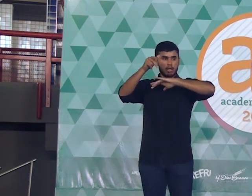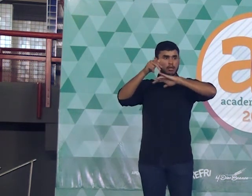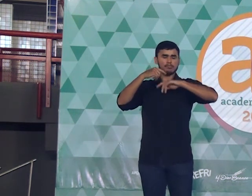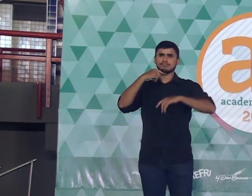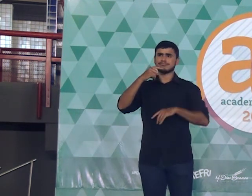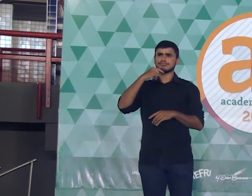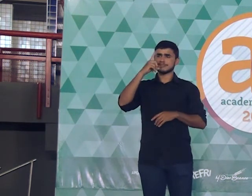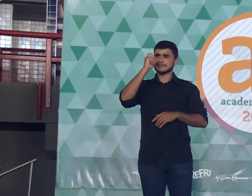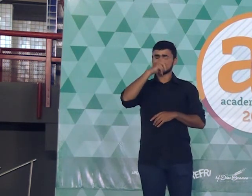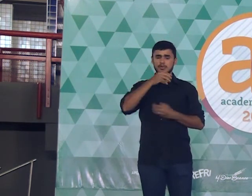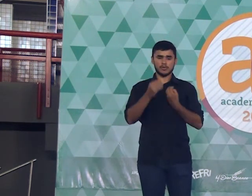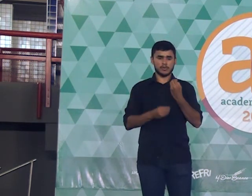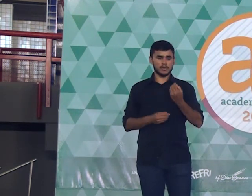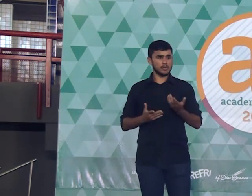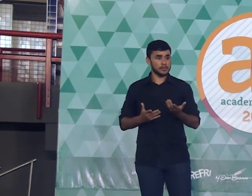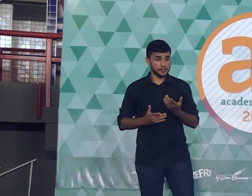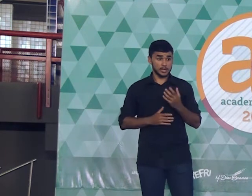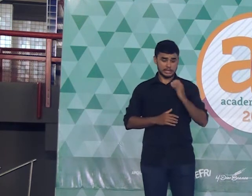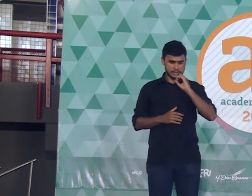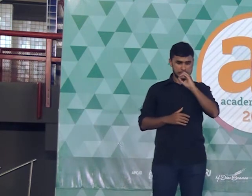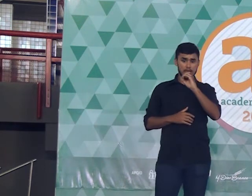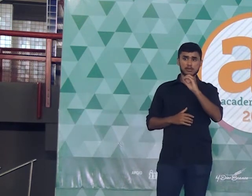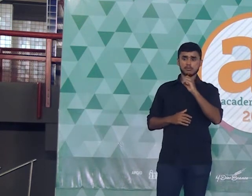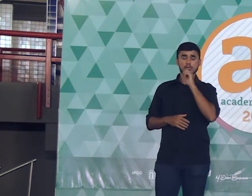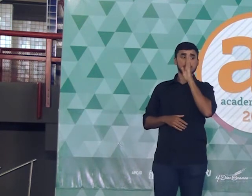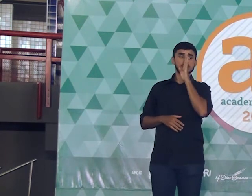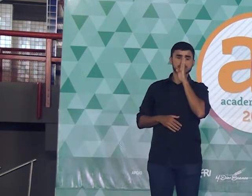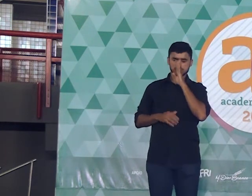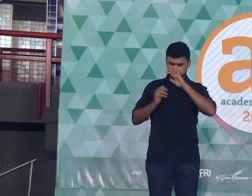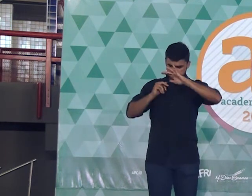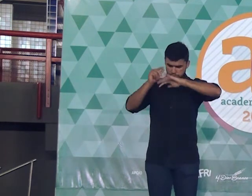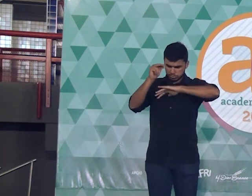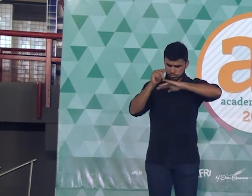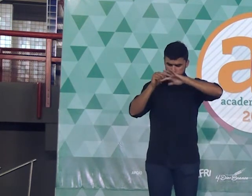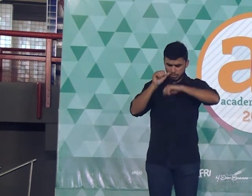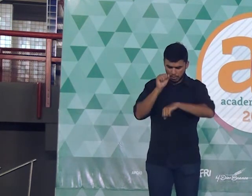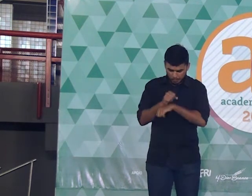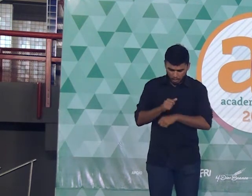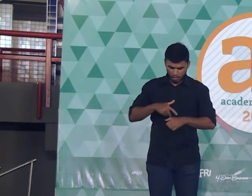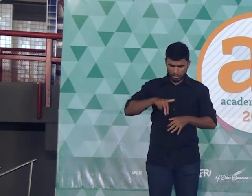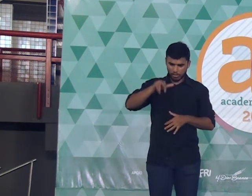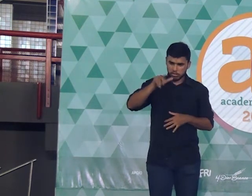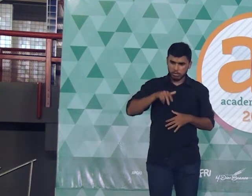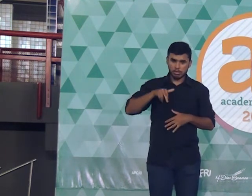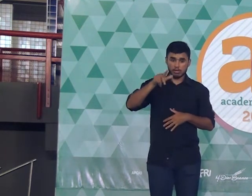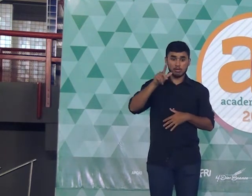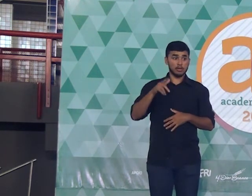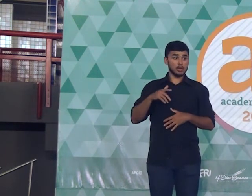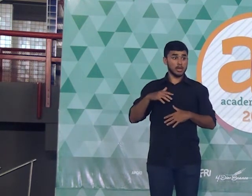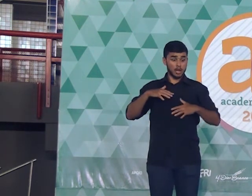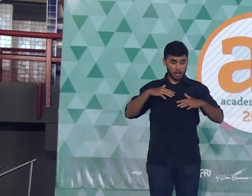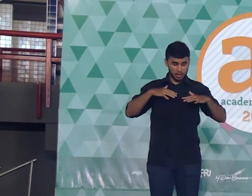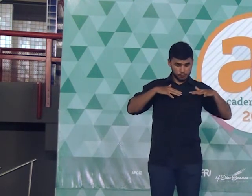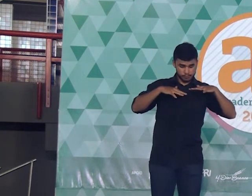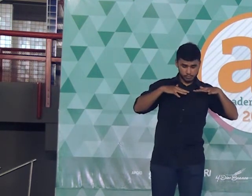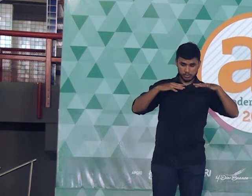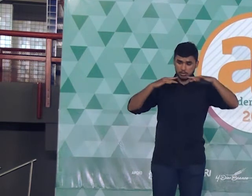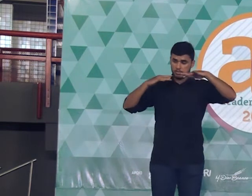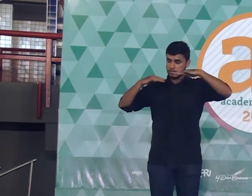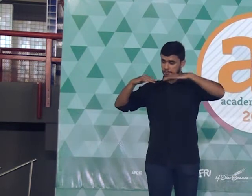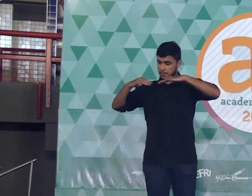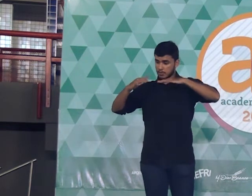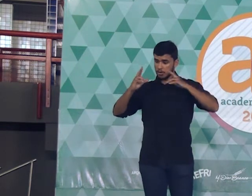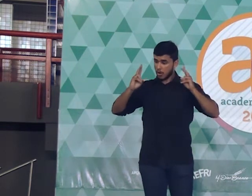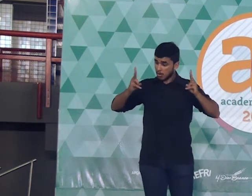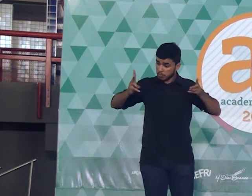resolver uma questão com a ideia de velocidade relativa? Quando você tiver 2 móveis se deslocando com velocidade constante.